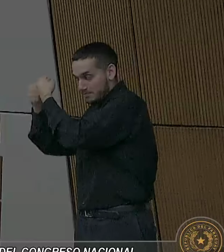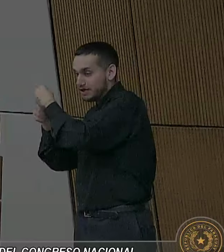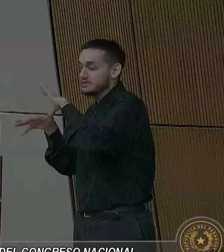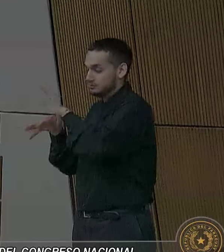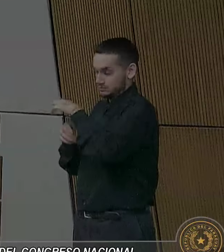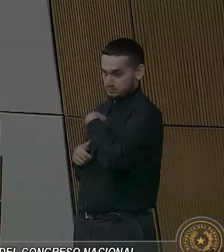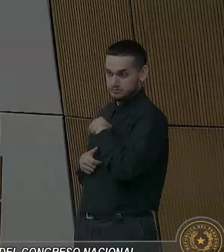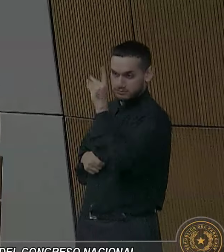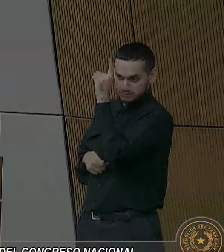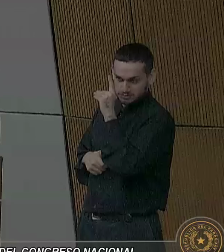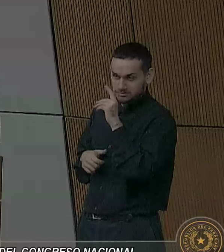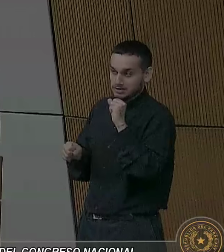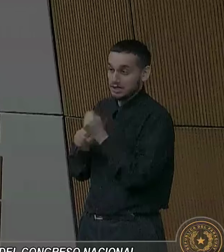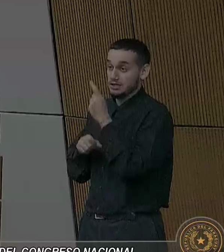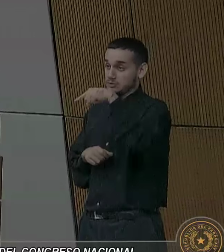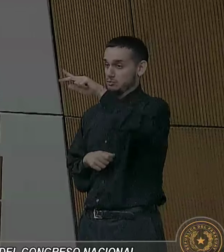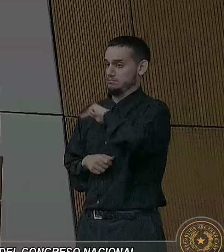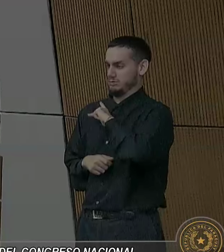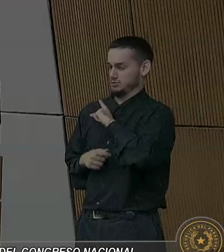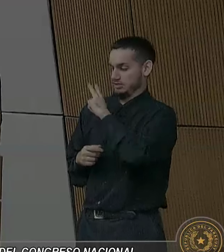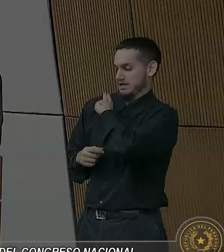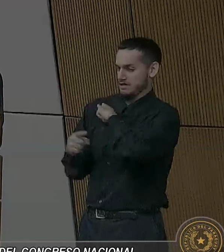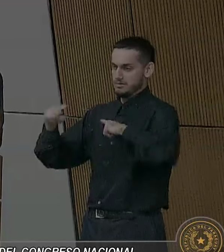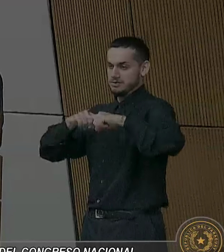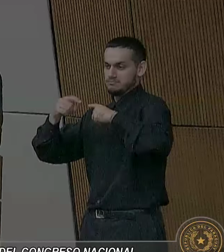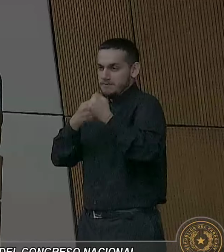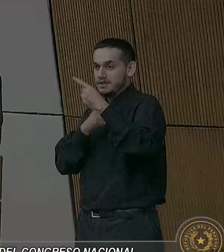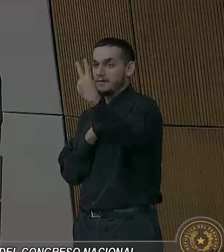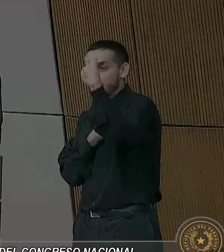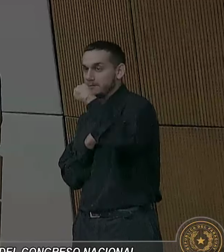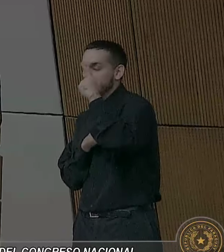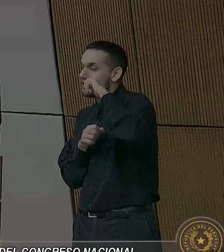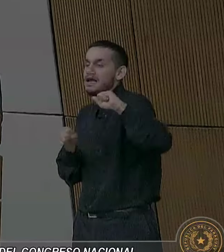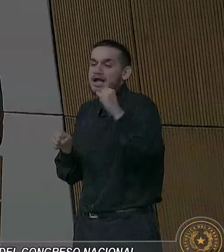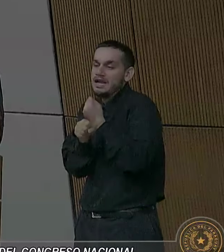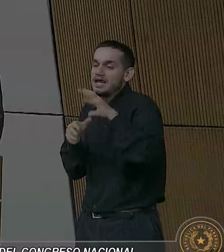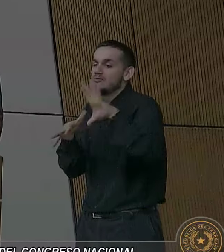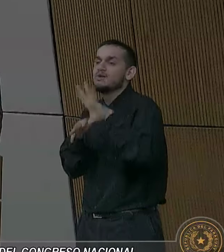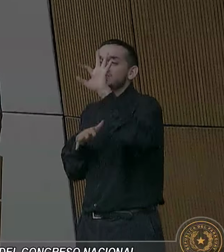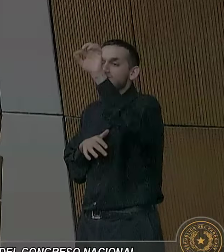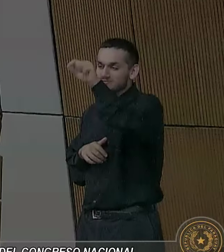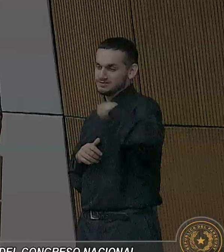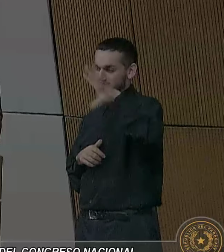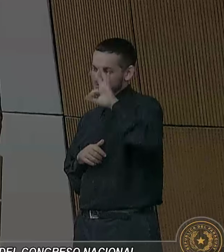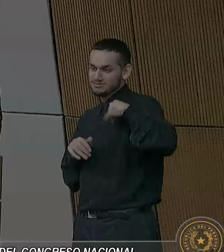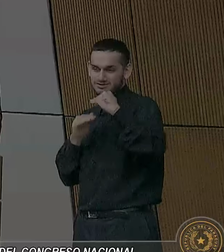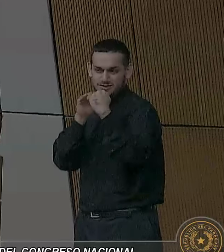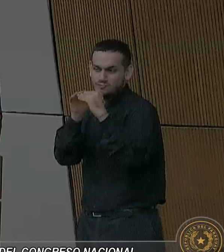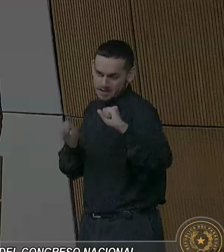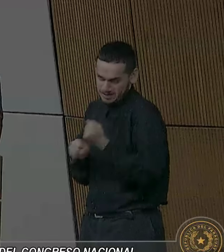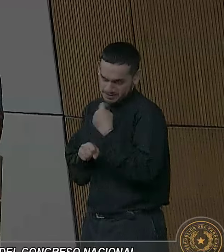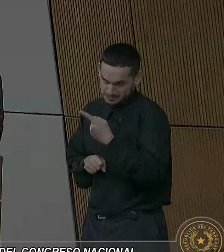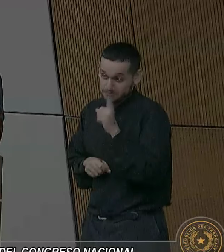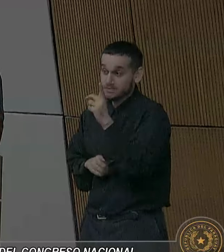que son empresarios, ¿verdad? Y también las personas que van a ser personal de esa